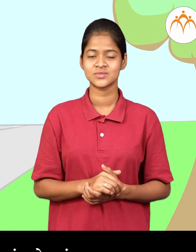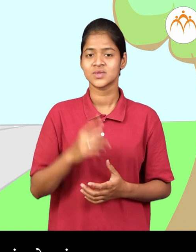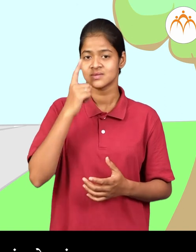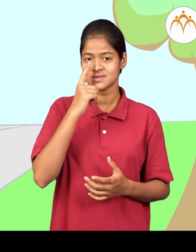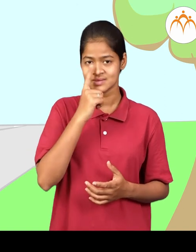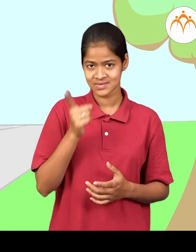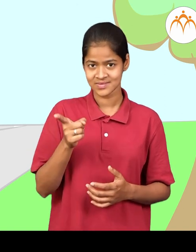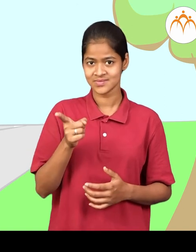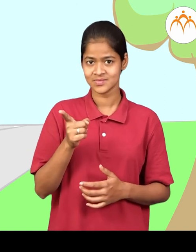मुर्गी